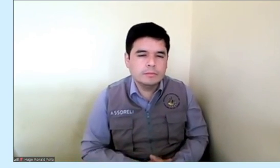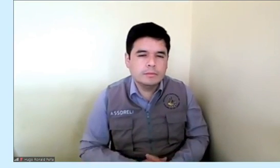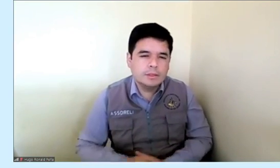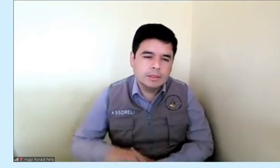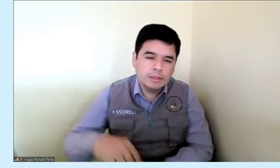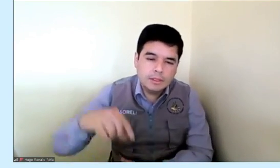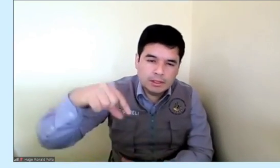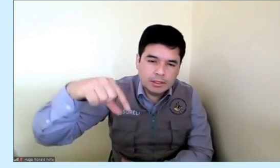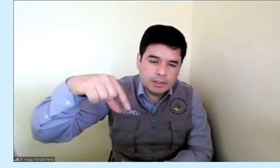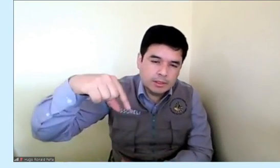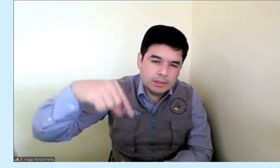Vamos a ver otro.